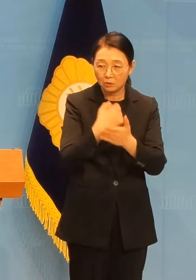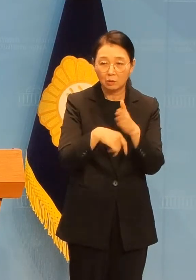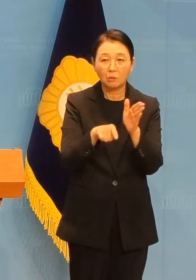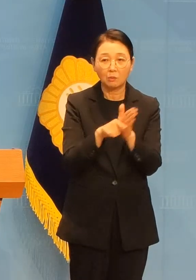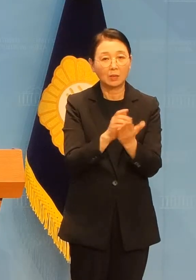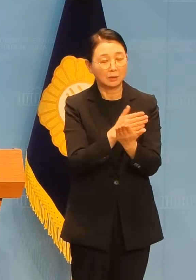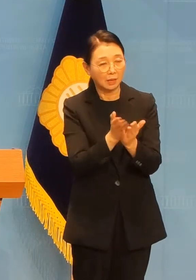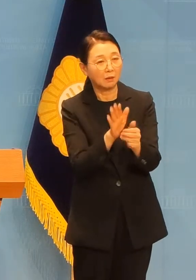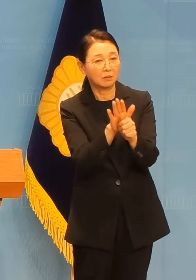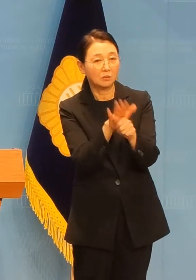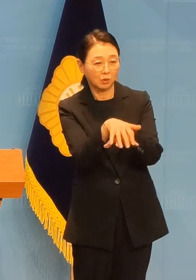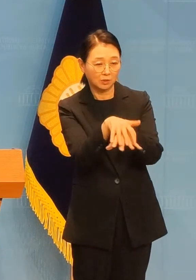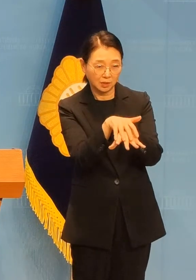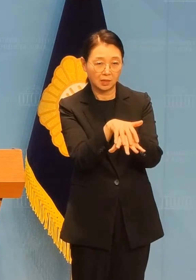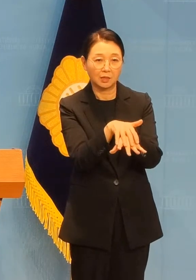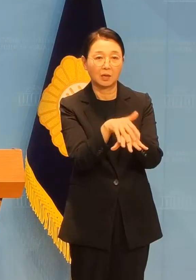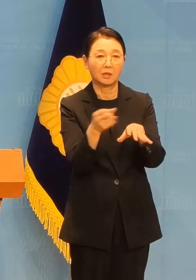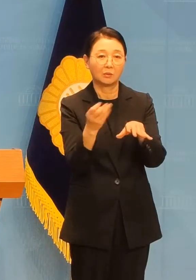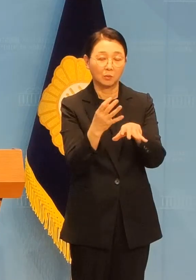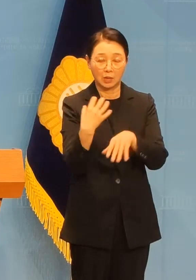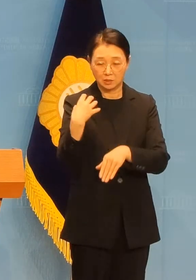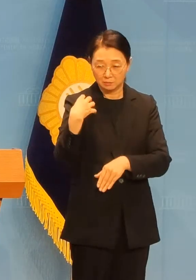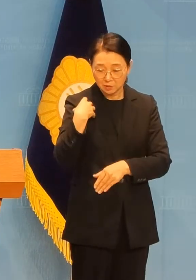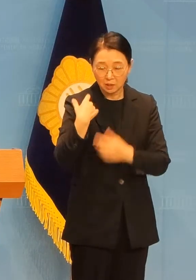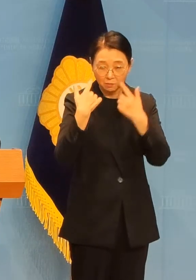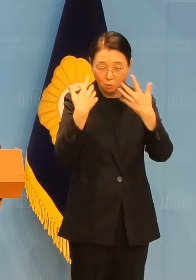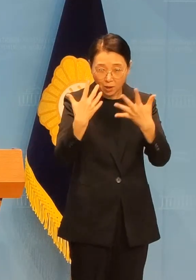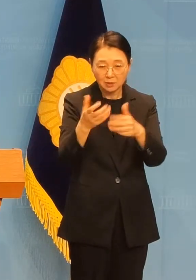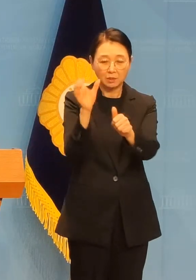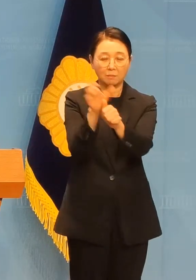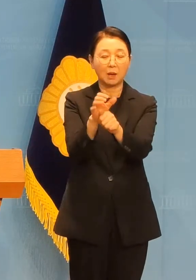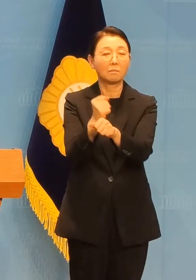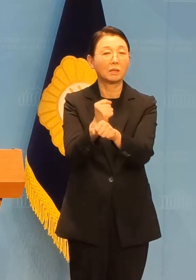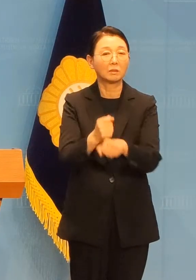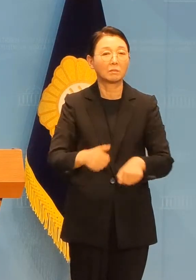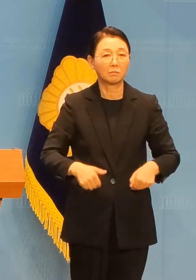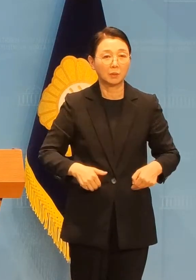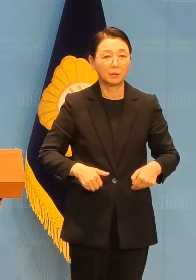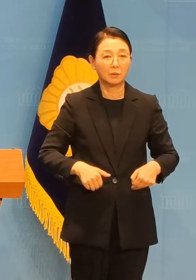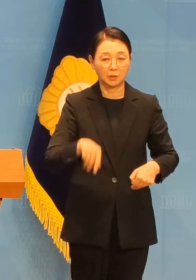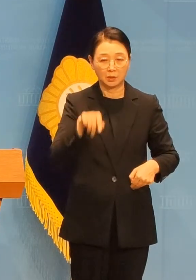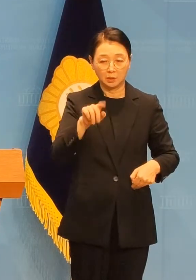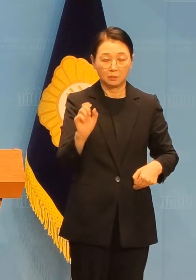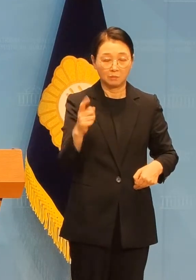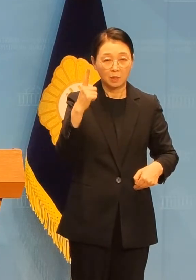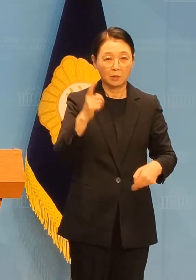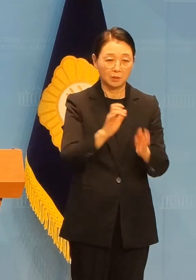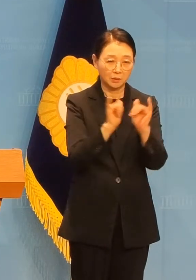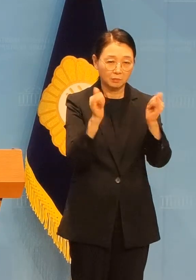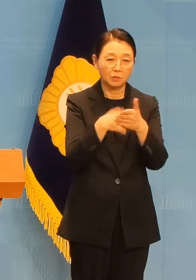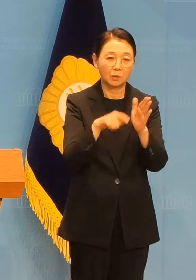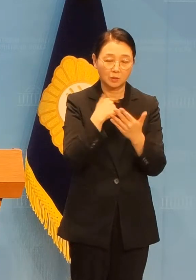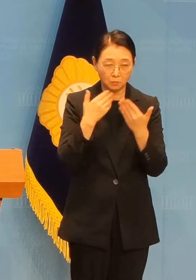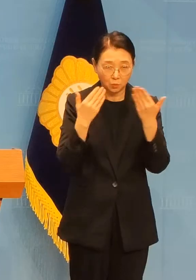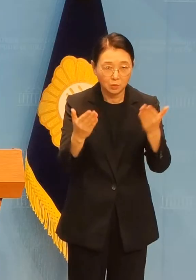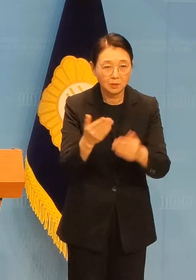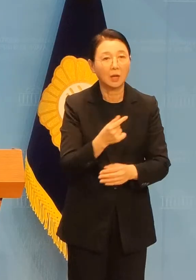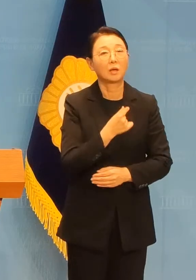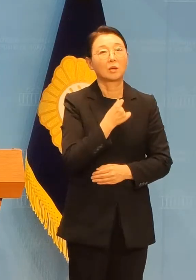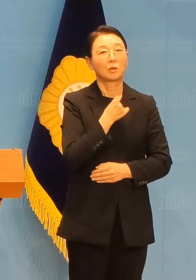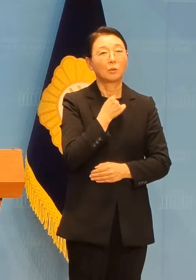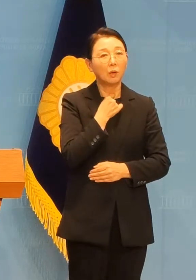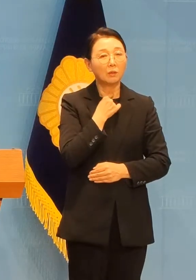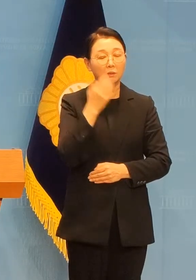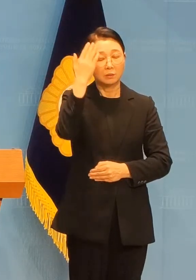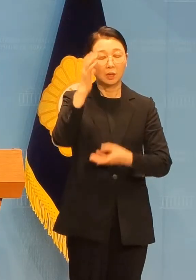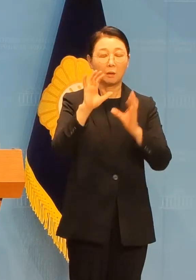다양한 지원체계, 하지만 책임은 명확히 하고 그로 인해서 정말 시민을 위해서 봉사하고 대한민국의